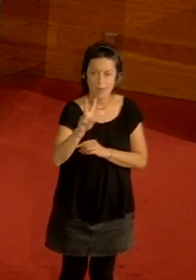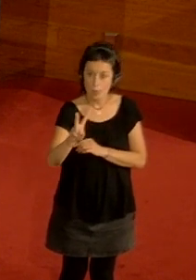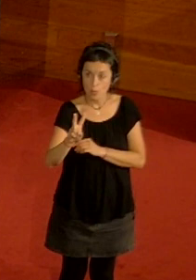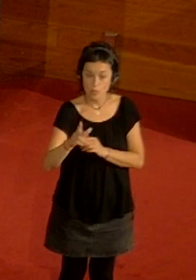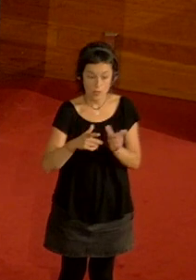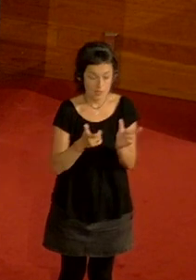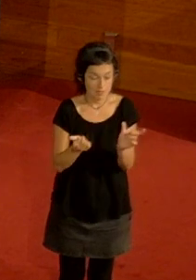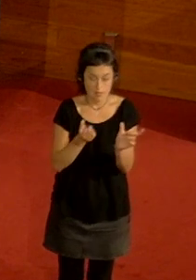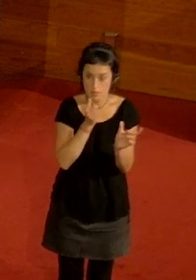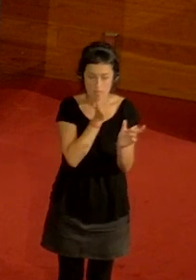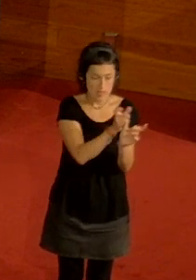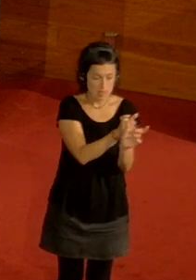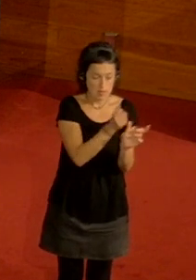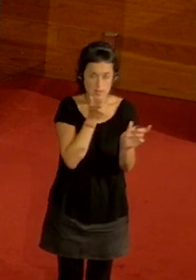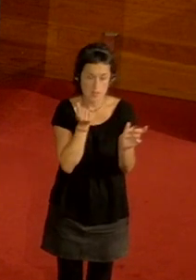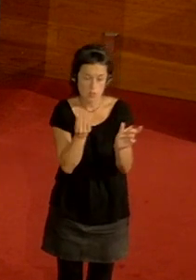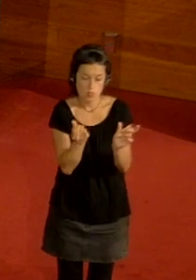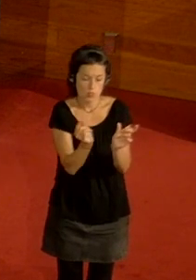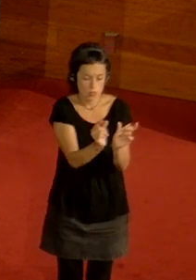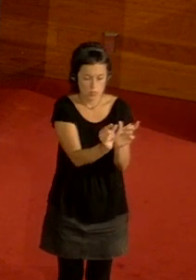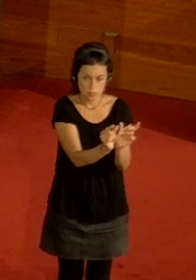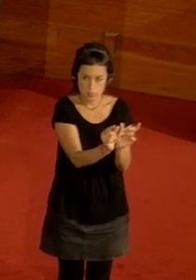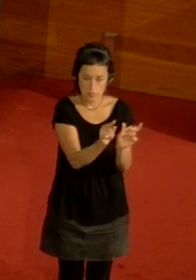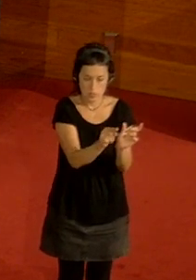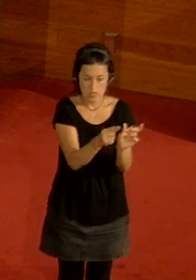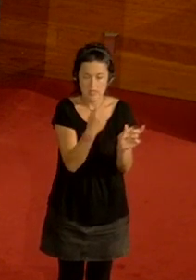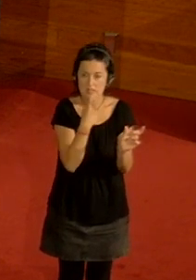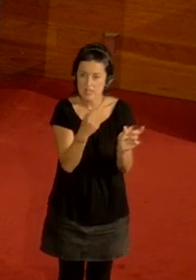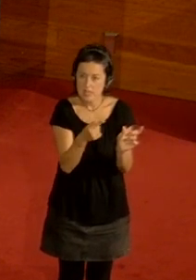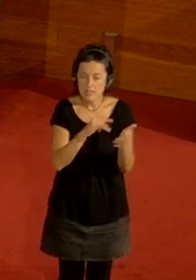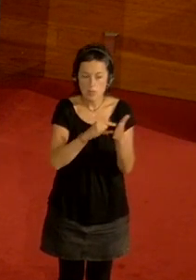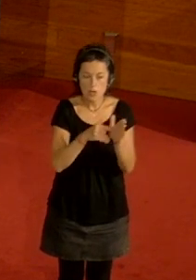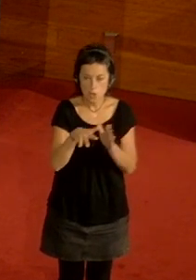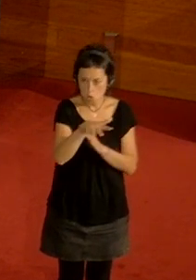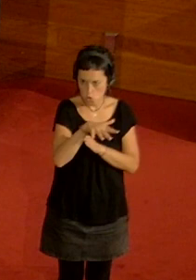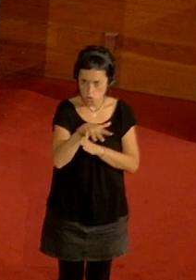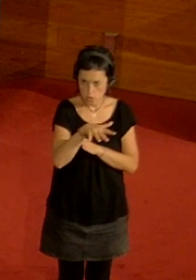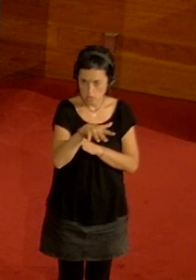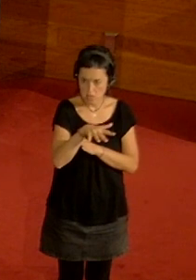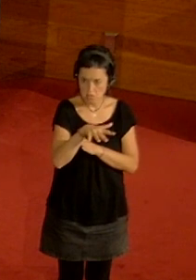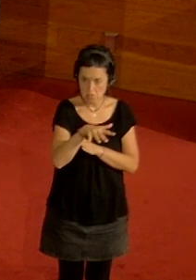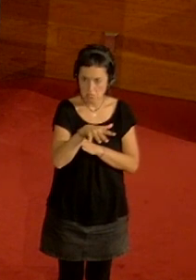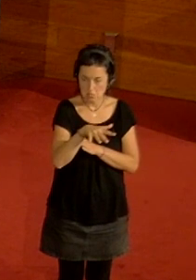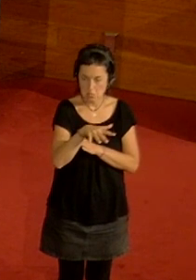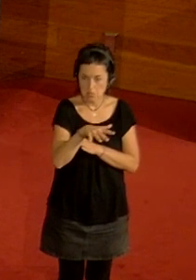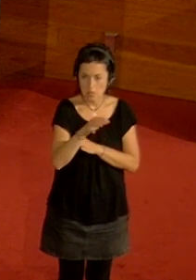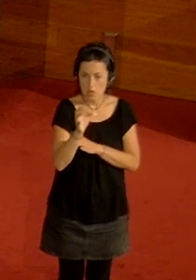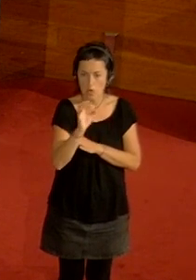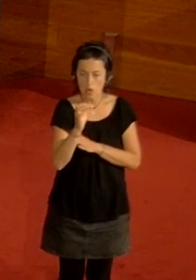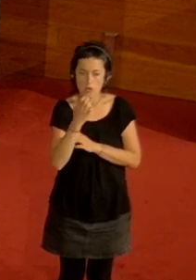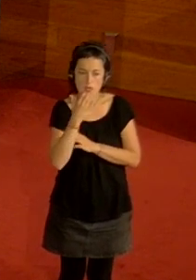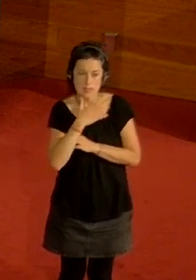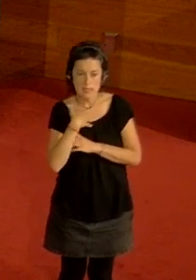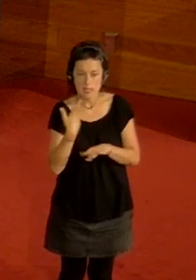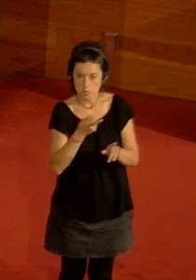sufijos que que nos informan de de dónde está ese proyecto y y y de si tiene una pretensión comercial